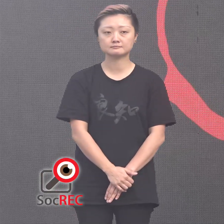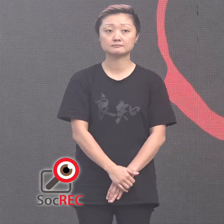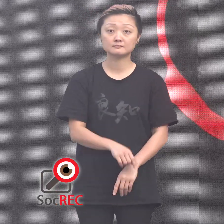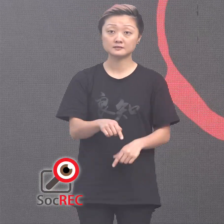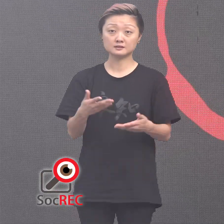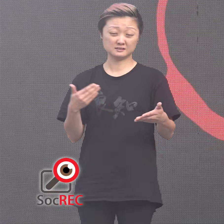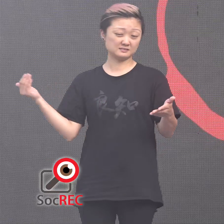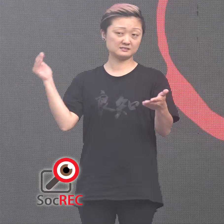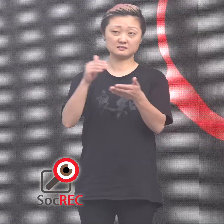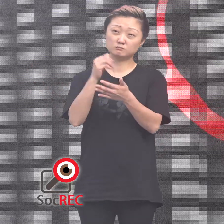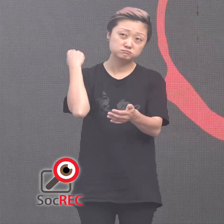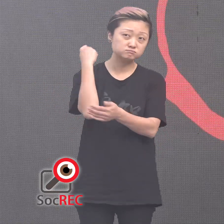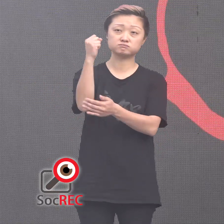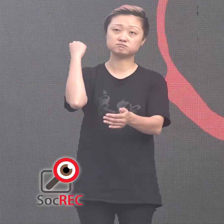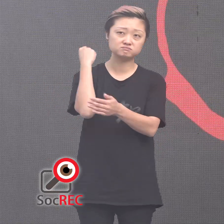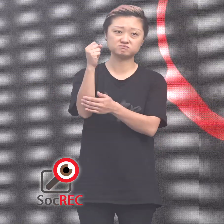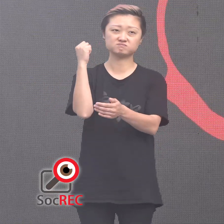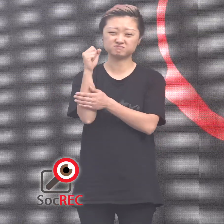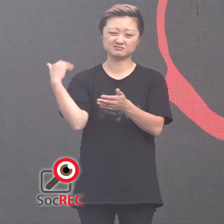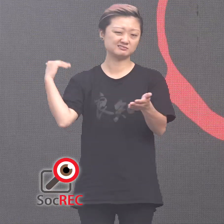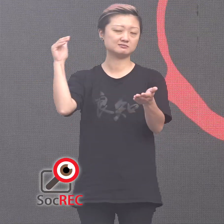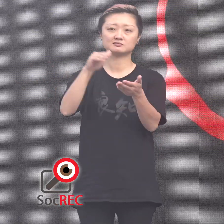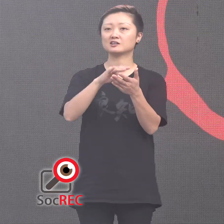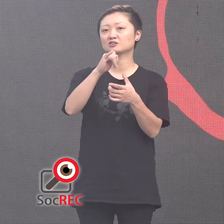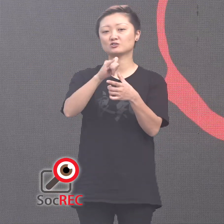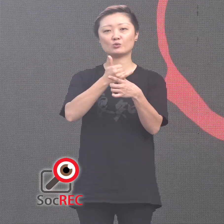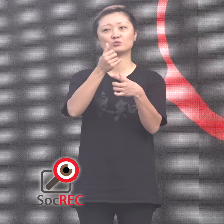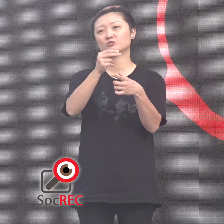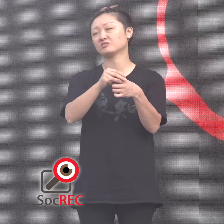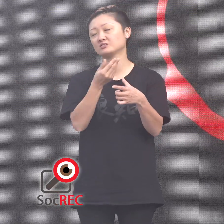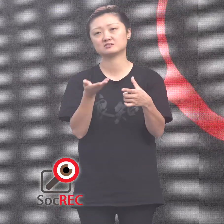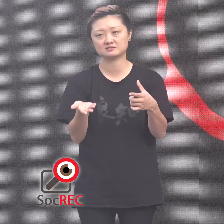這場運動已經經歷了半年的時間，